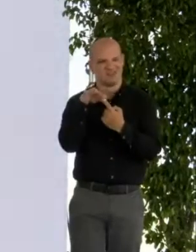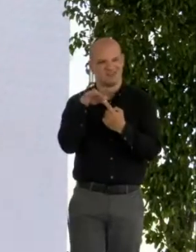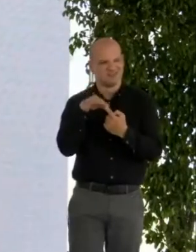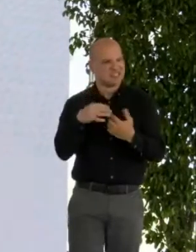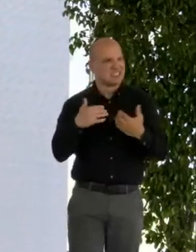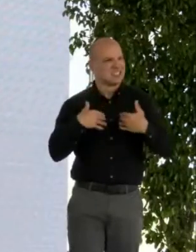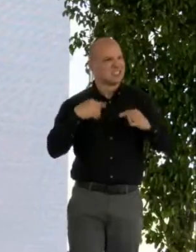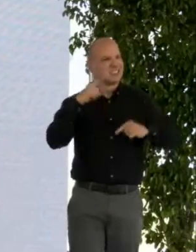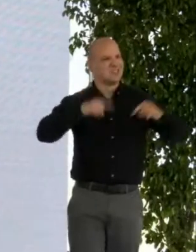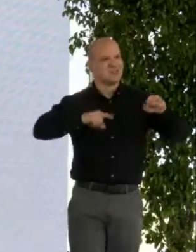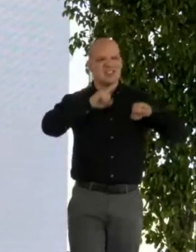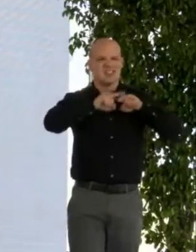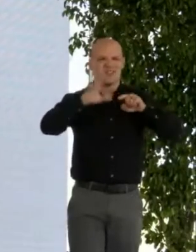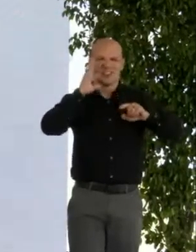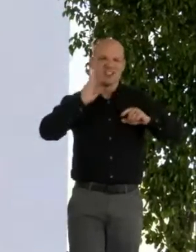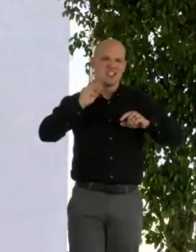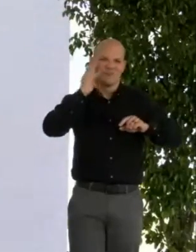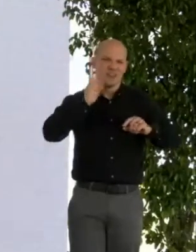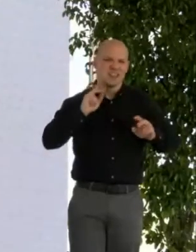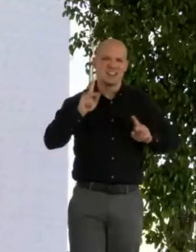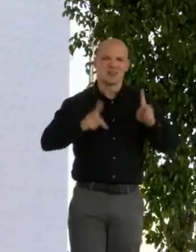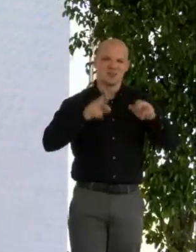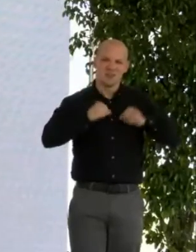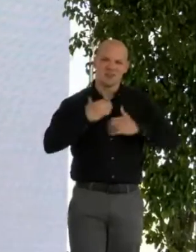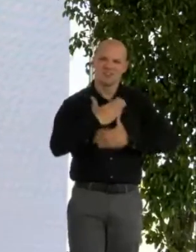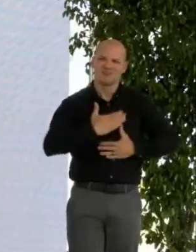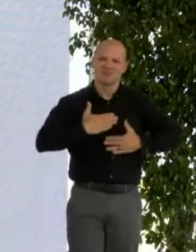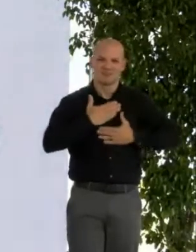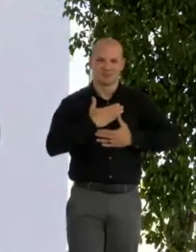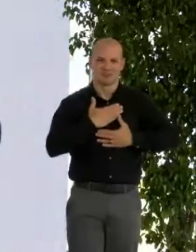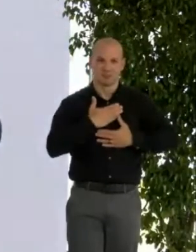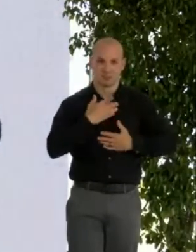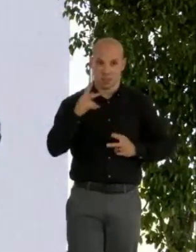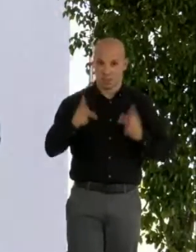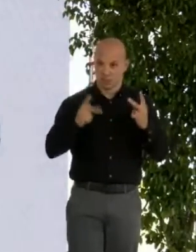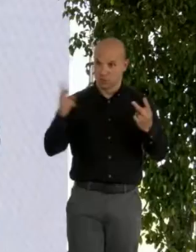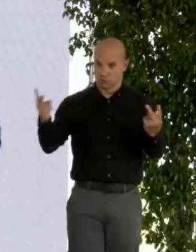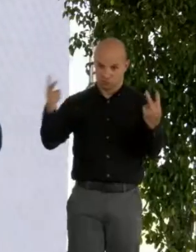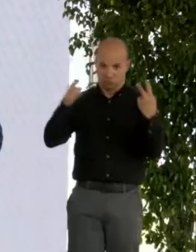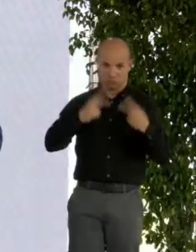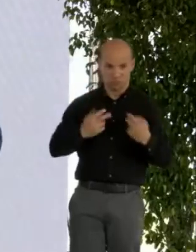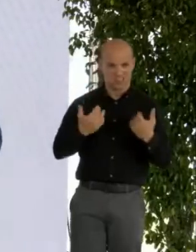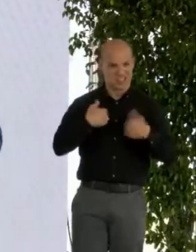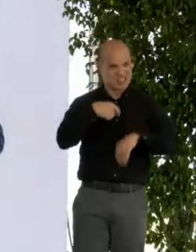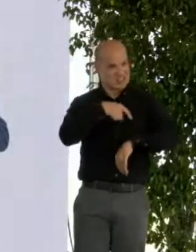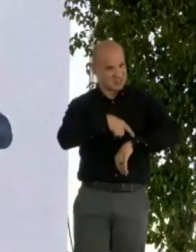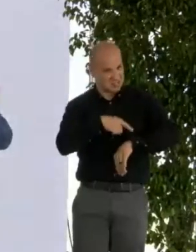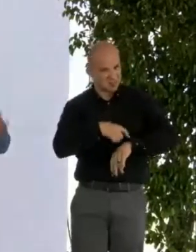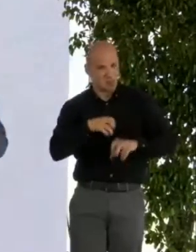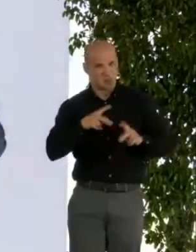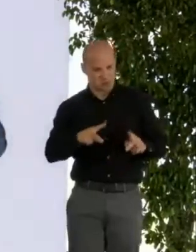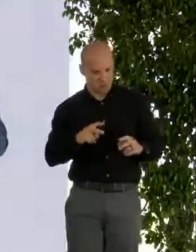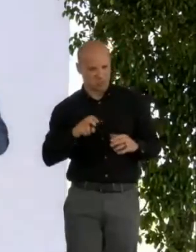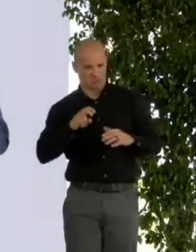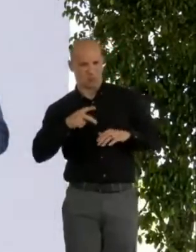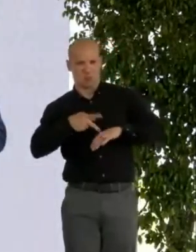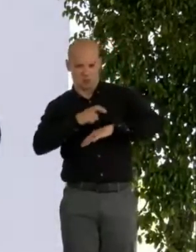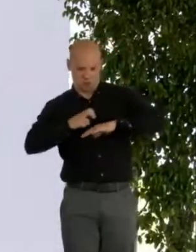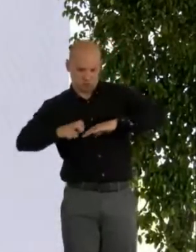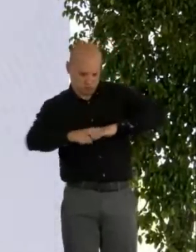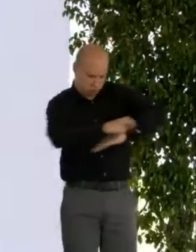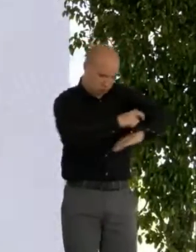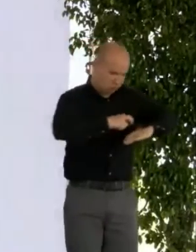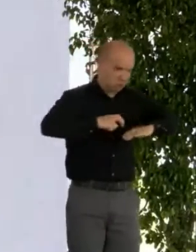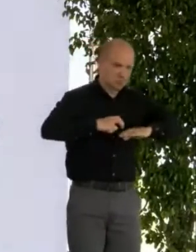diversidad de experiencias que ofrecer. Y no siempre la gente que nos visita tiene el tiempo o la oportunidad de ver todo eso. Y